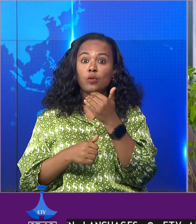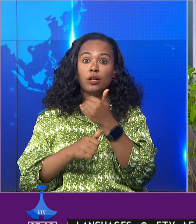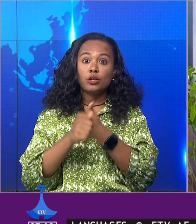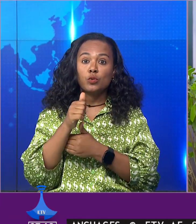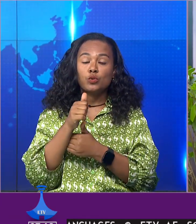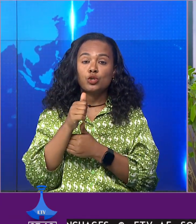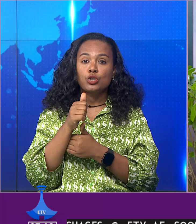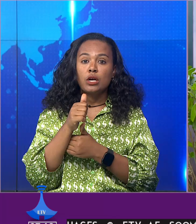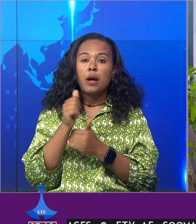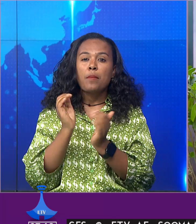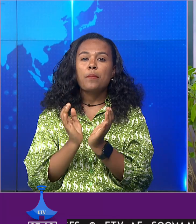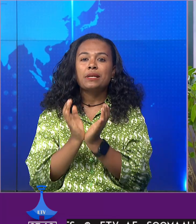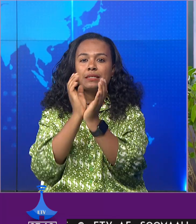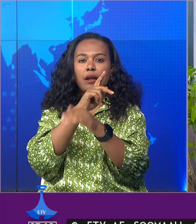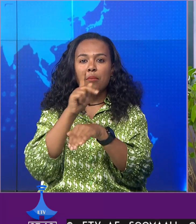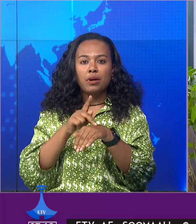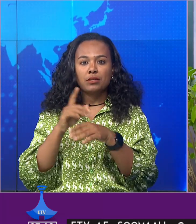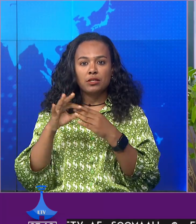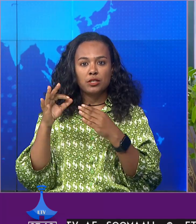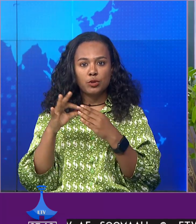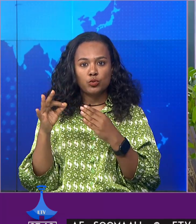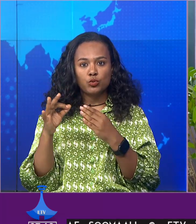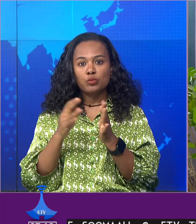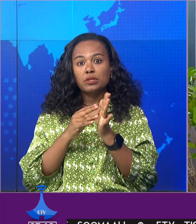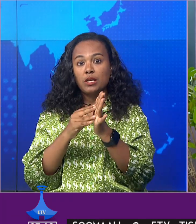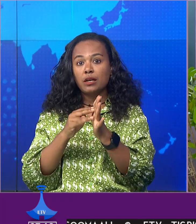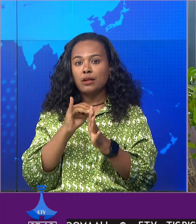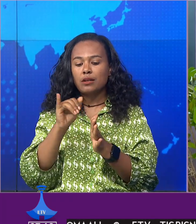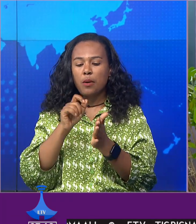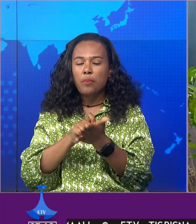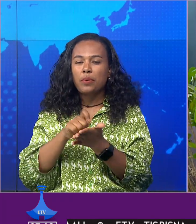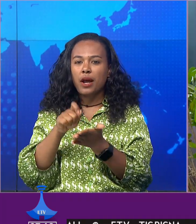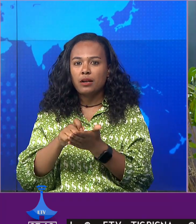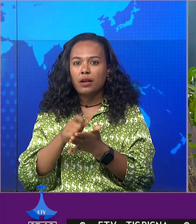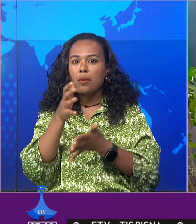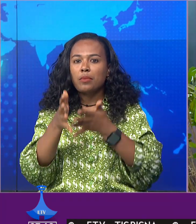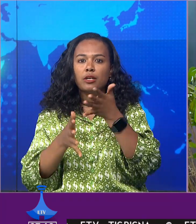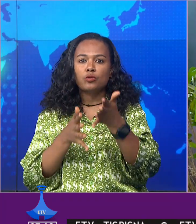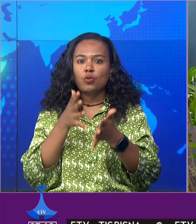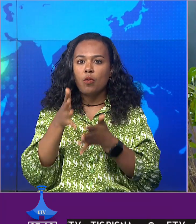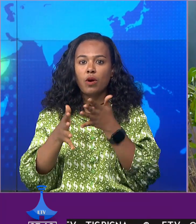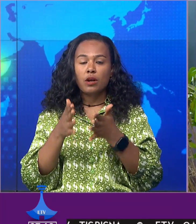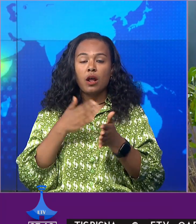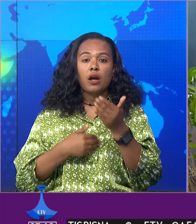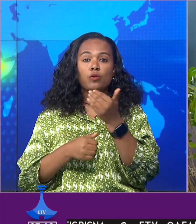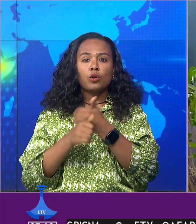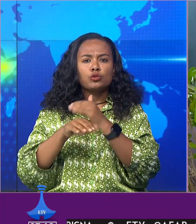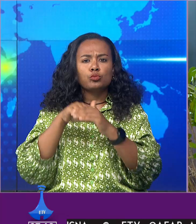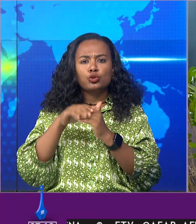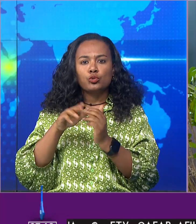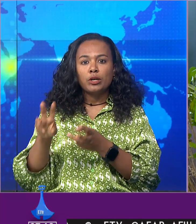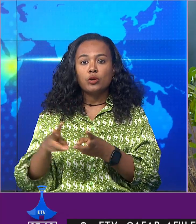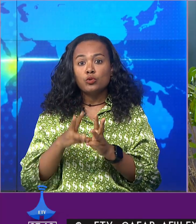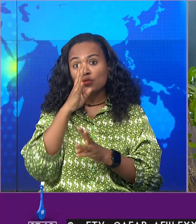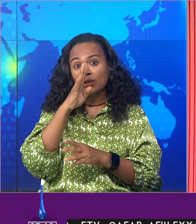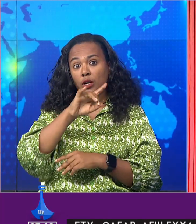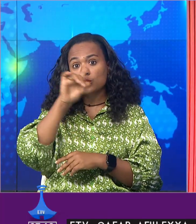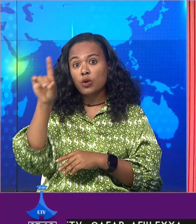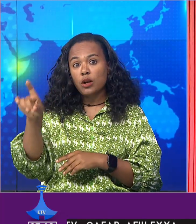ጉዳተኞች ብልጽግና ፓርቲን እንዲመርጡ ለምሳሌ እንደ ብሬል እና የምልክት ቋንቋን ለአካል ጉዳተኞች ምቹ መንገዶችን